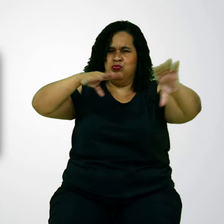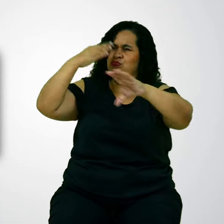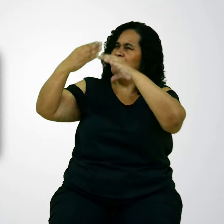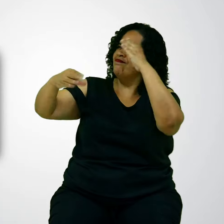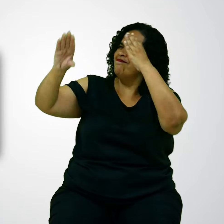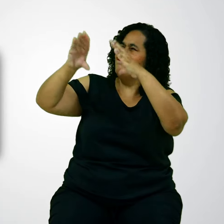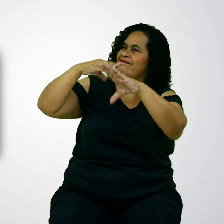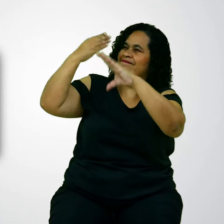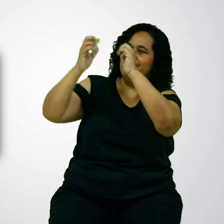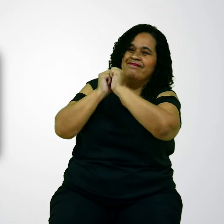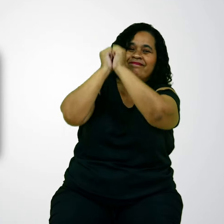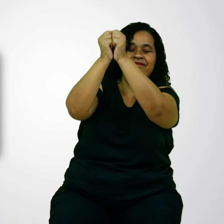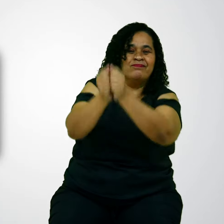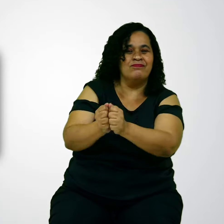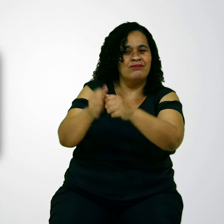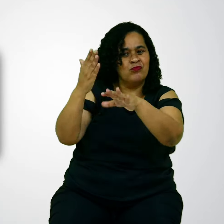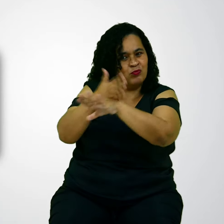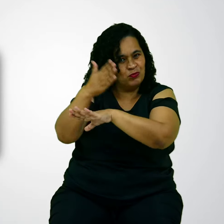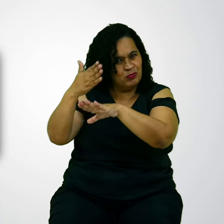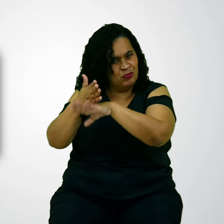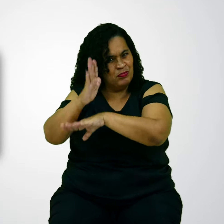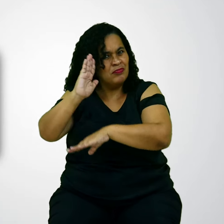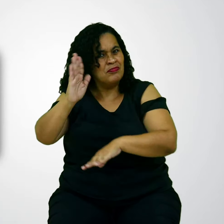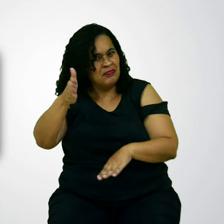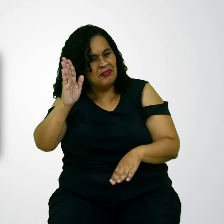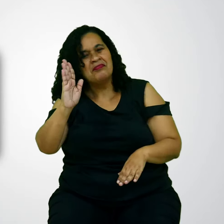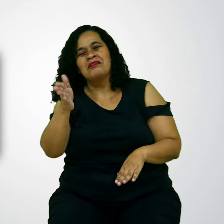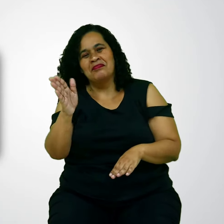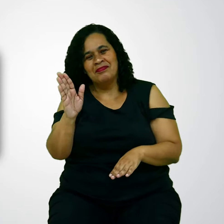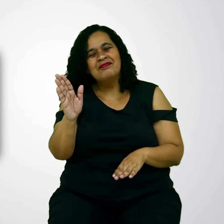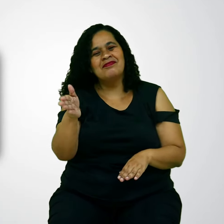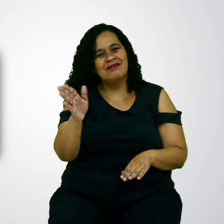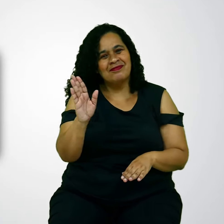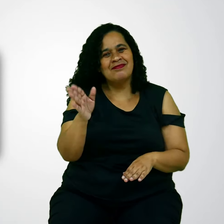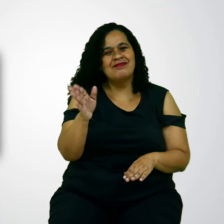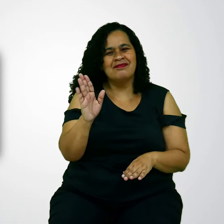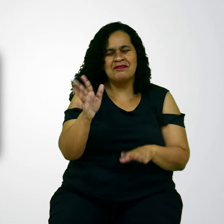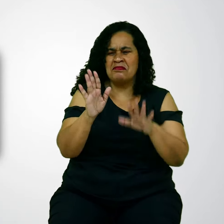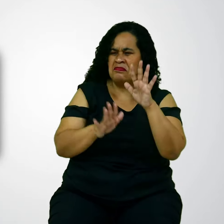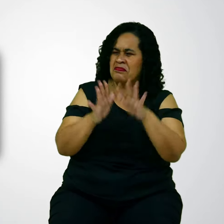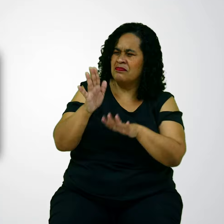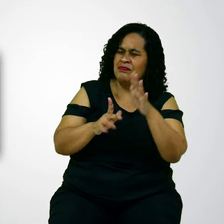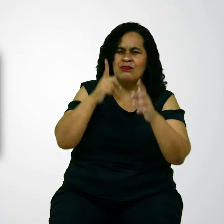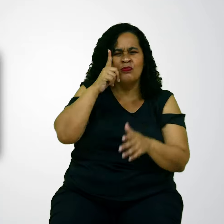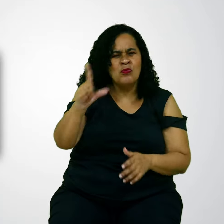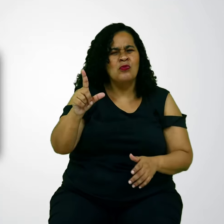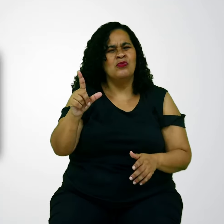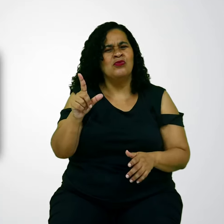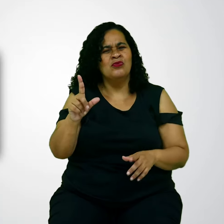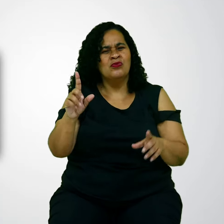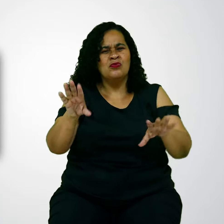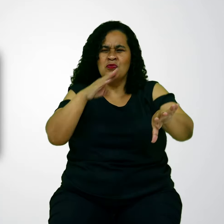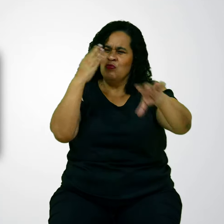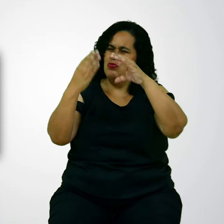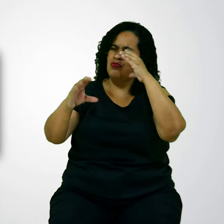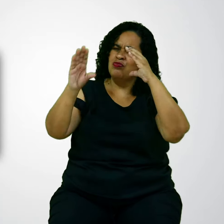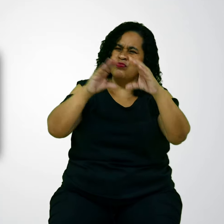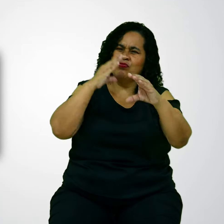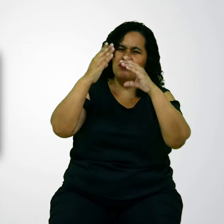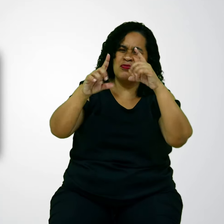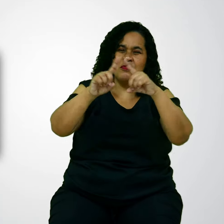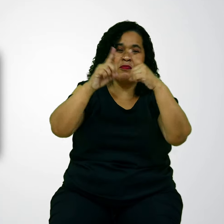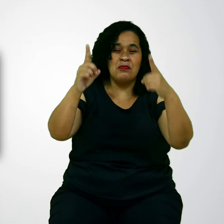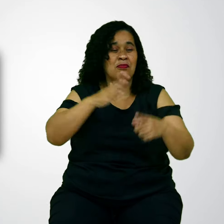Eu já participei de alguns corais que estavam até meio desafinados, assim, mas o povo gostava de ver,